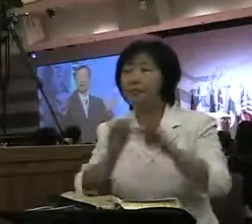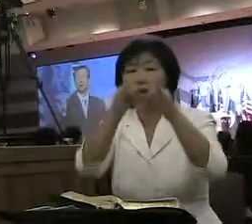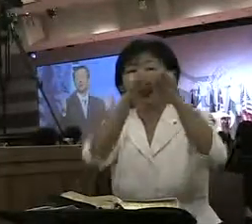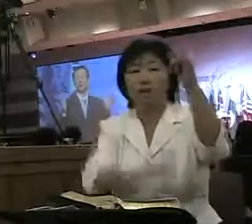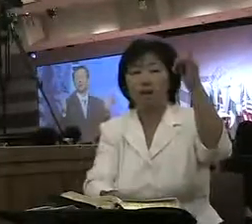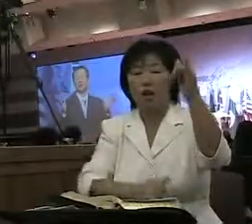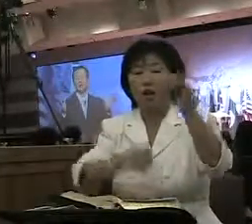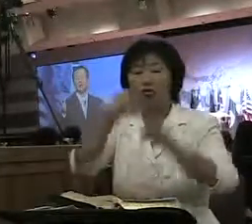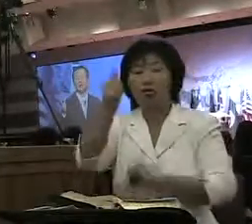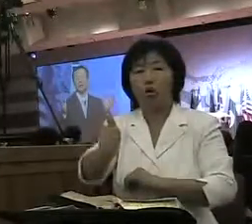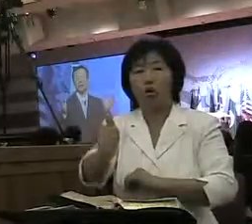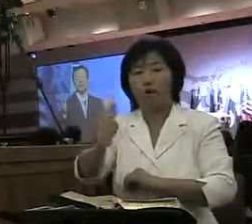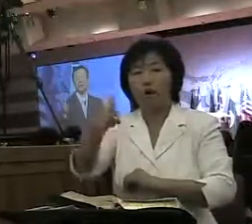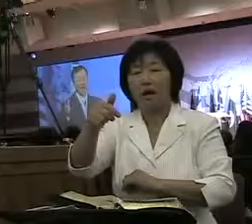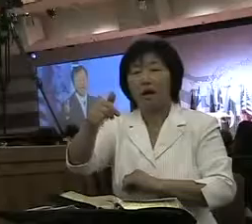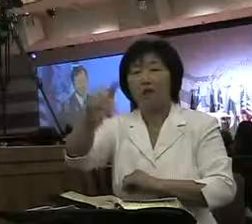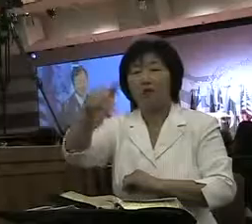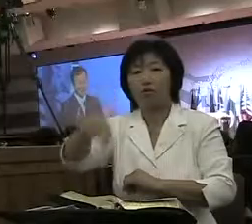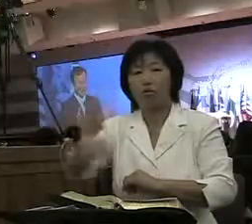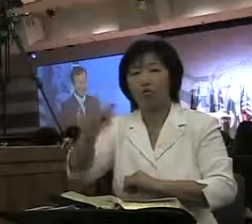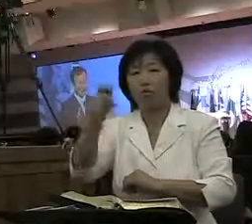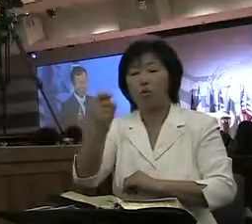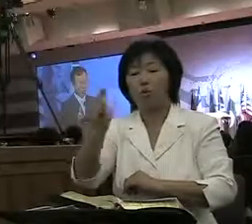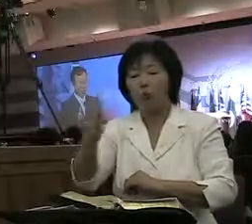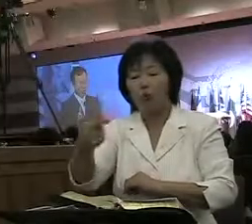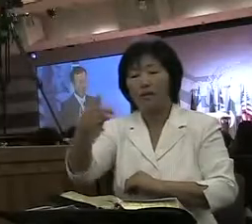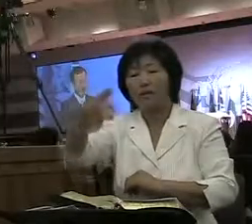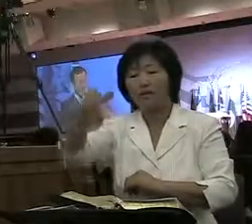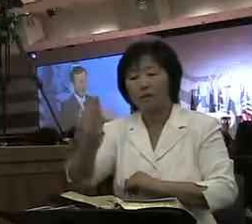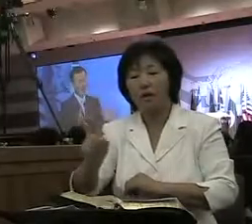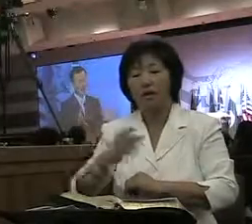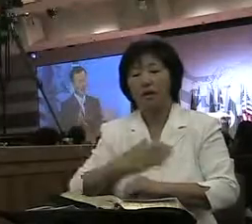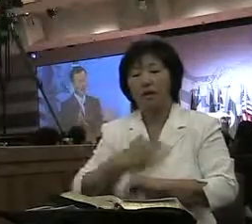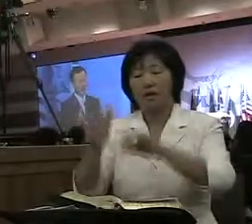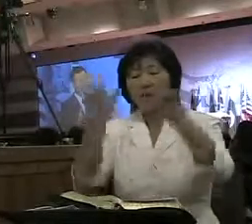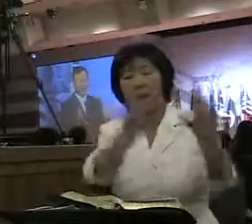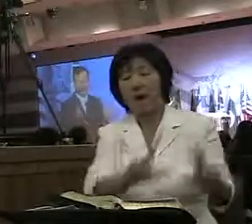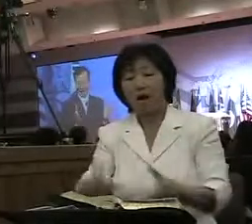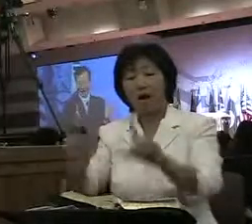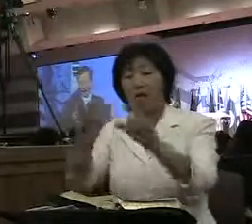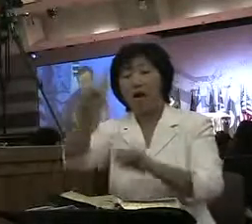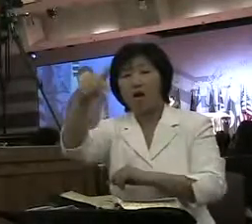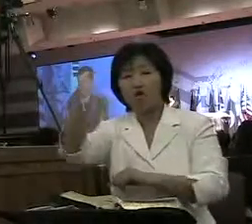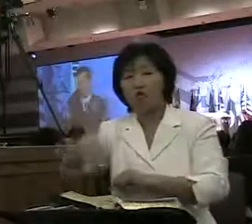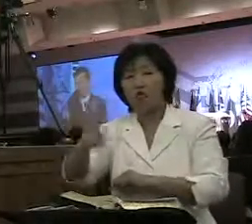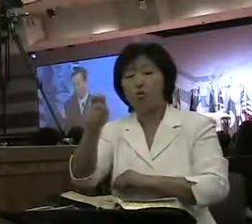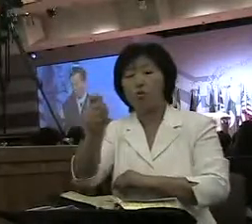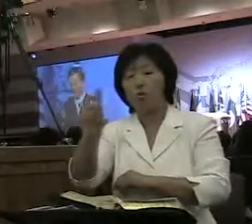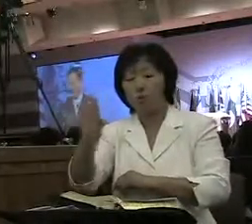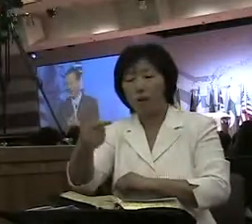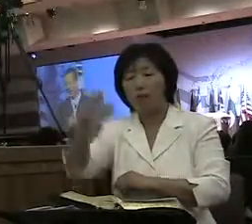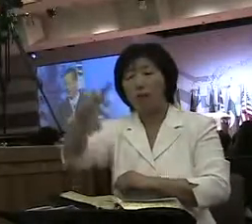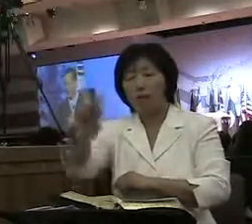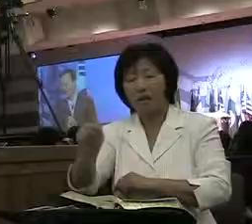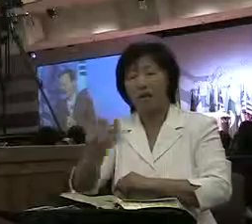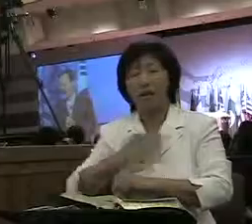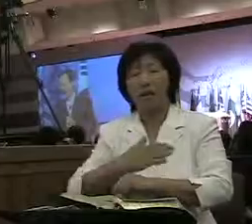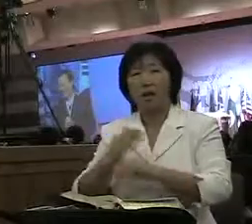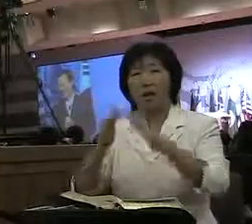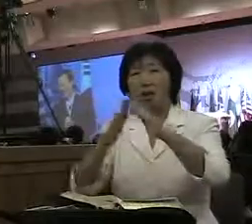역사의 주관자, 나의 삶의 주권자, 나의 가정의 보호자,